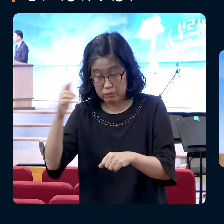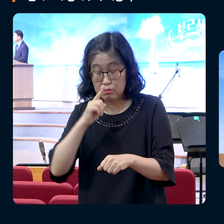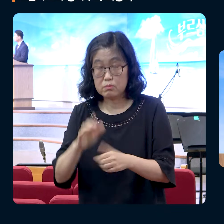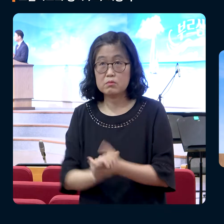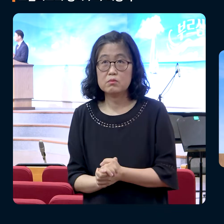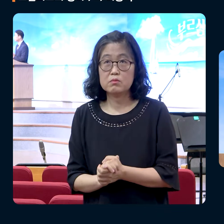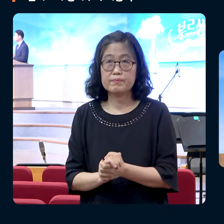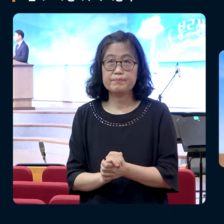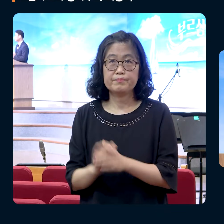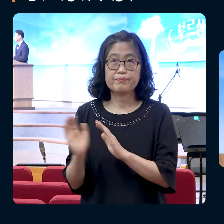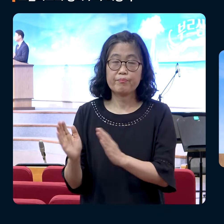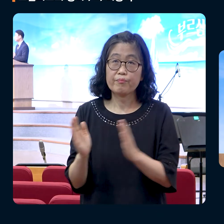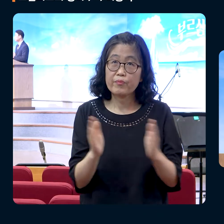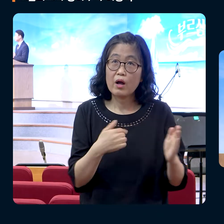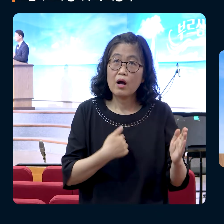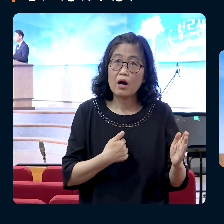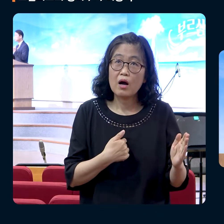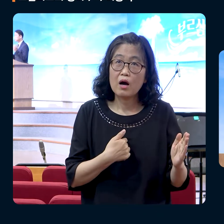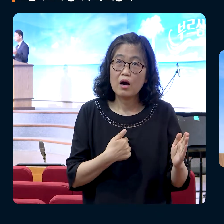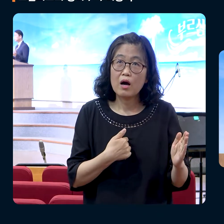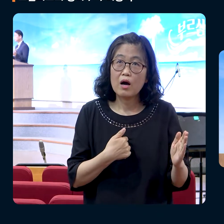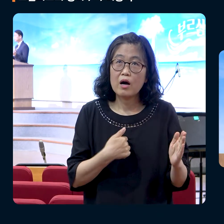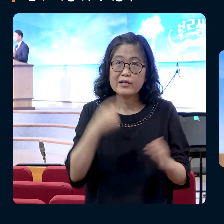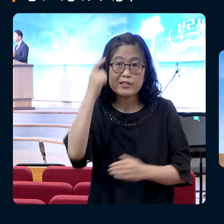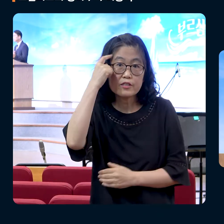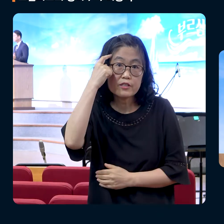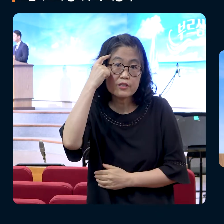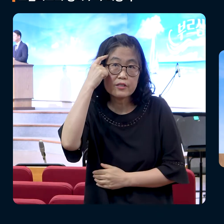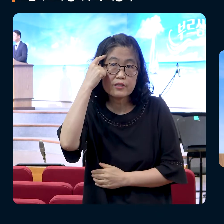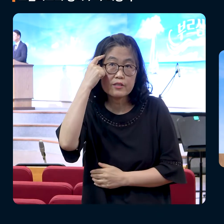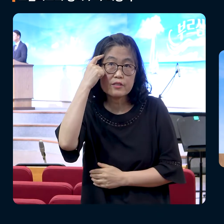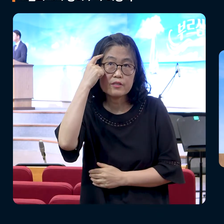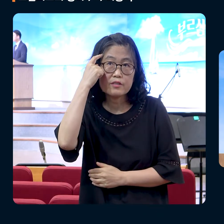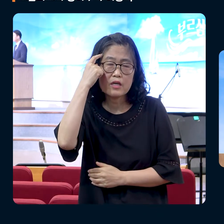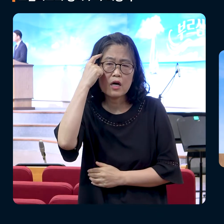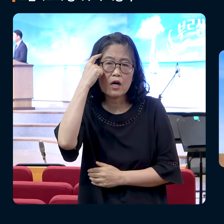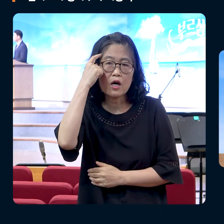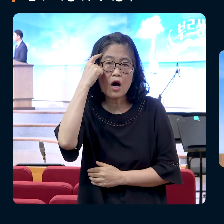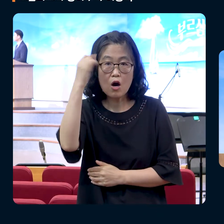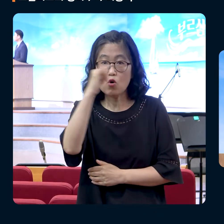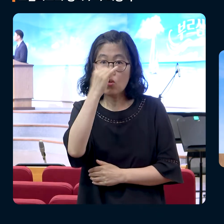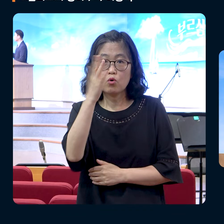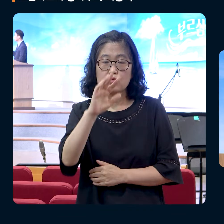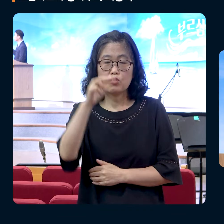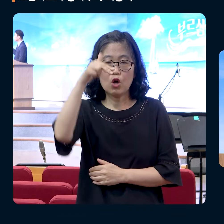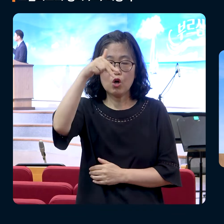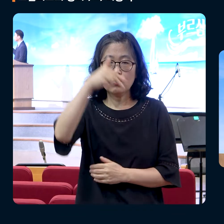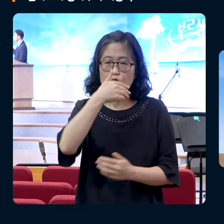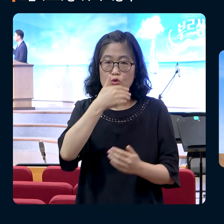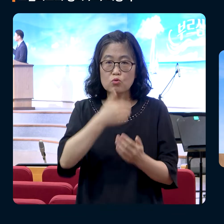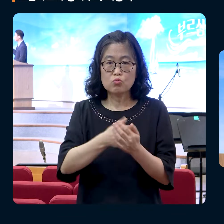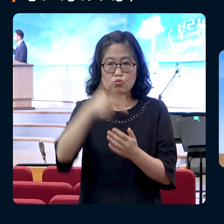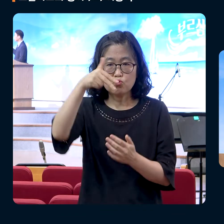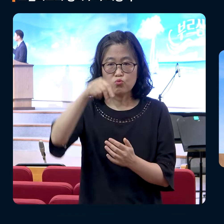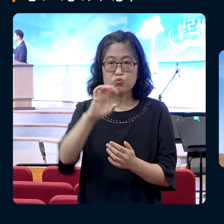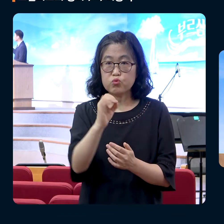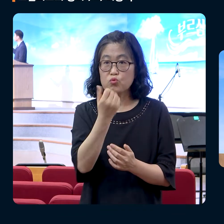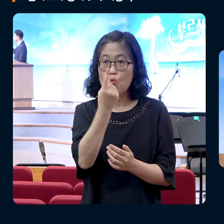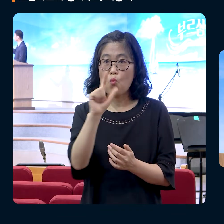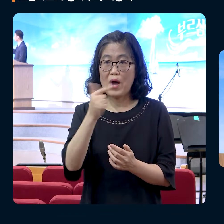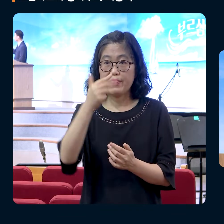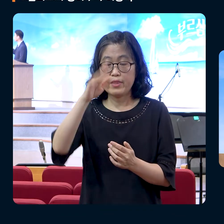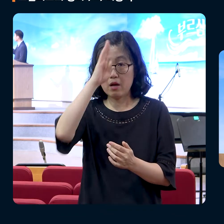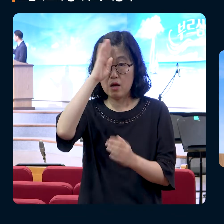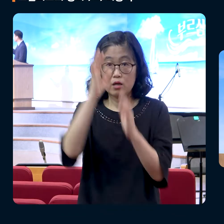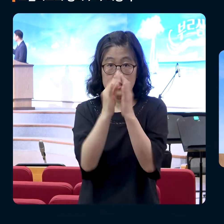제가요 정신은 멀쩡했는데 중환자실에 있었거든요. 근데 저희 아내가 중환자실에 면회에 들어올 때